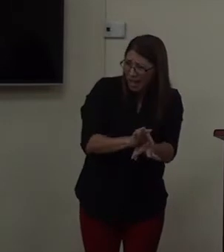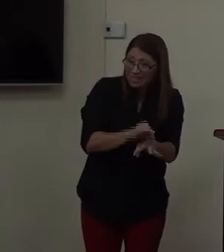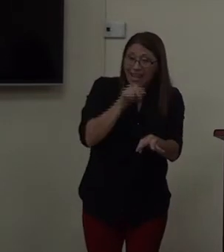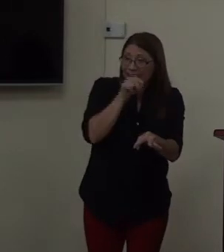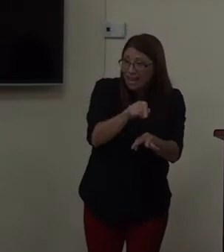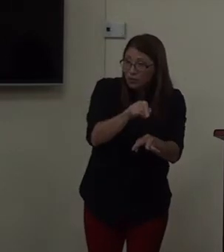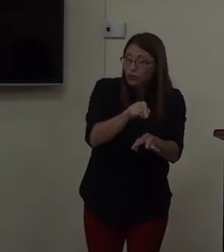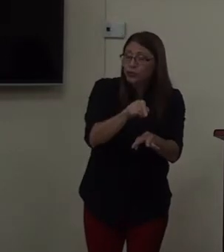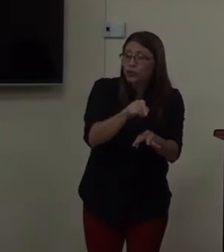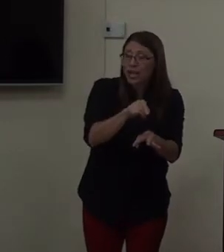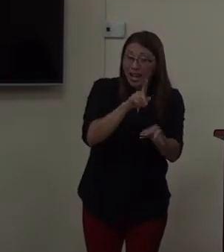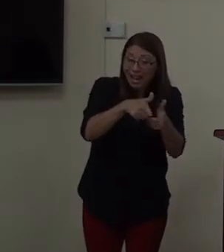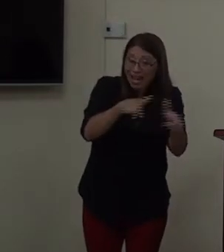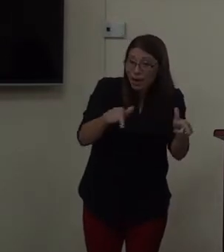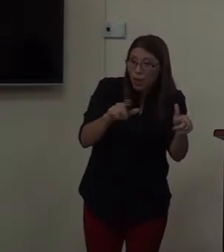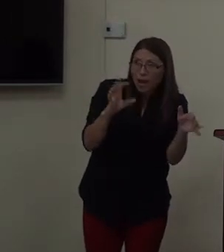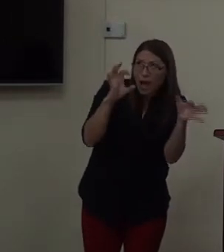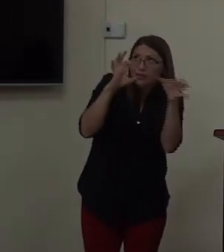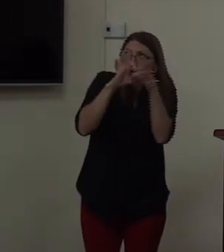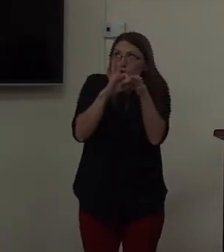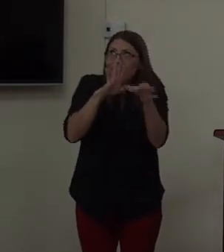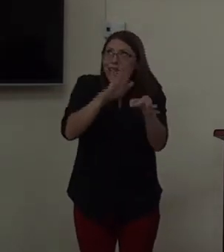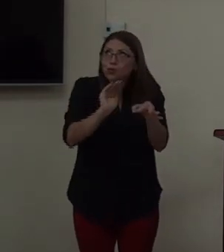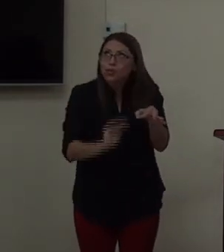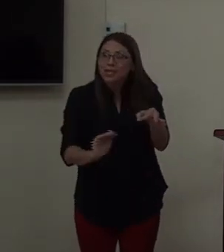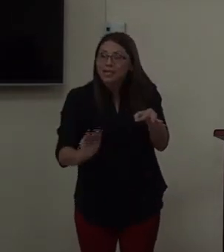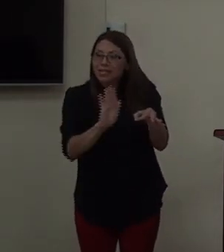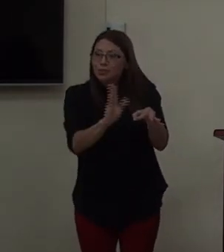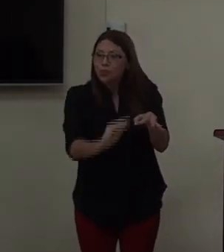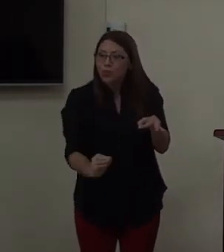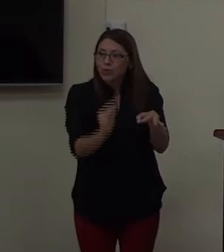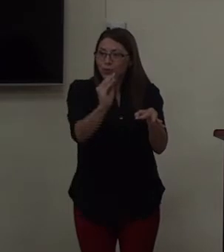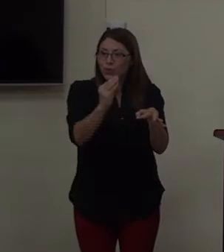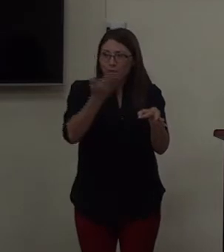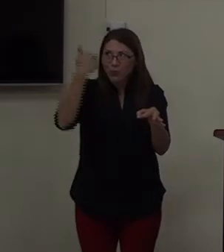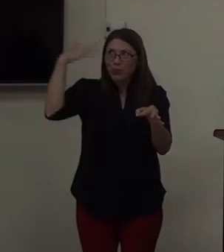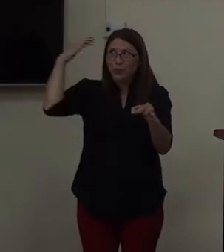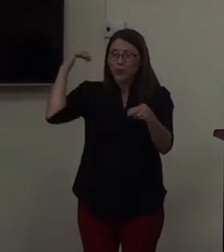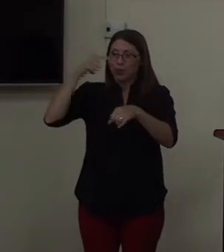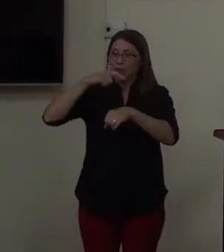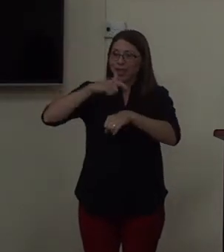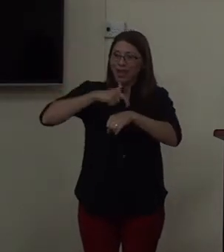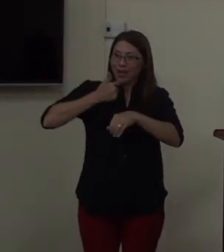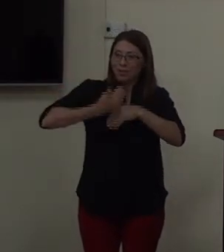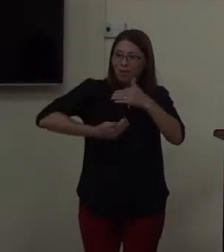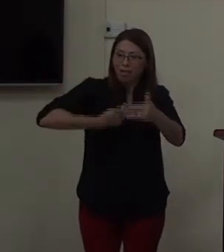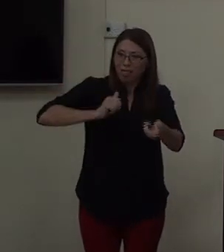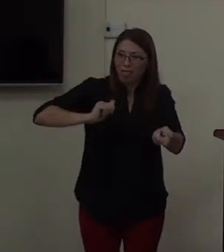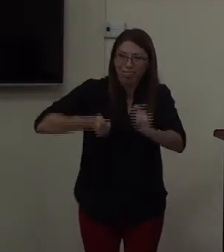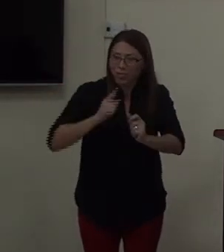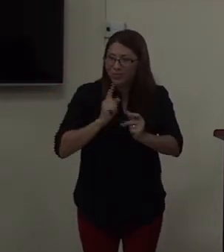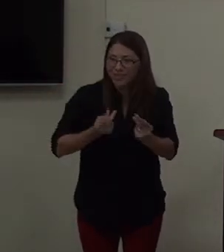lengua a su niñez y juventud, cuando el proceso de cambio no estaba tan acelerado y no era tan evidente.